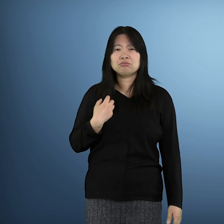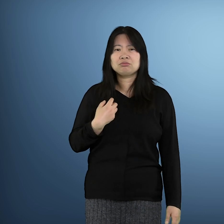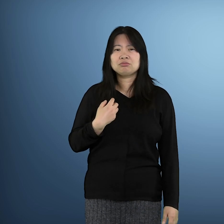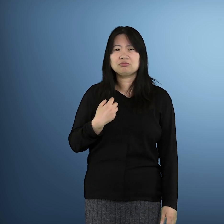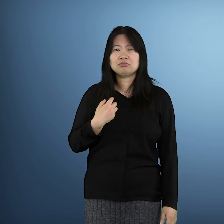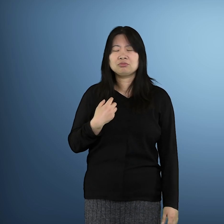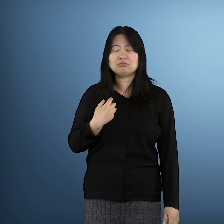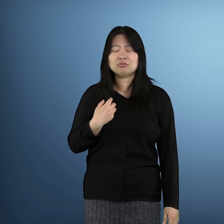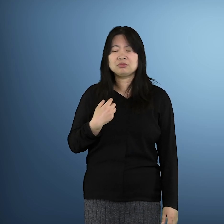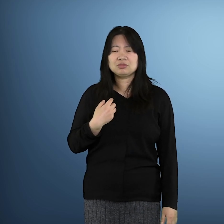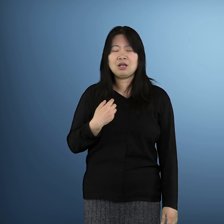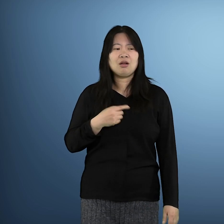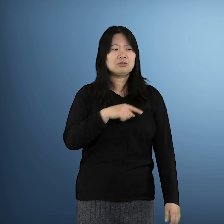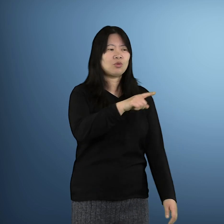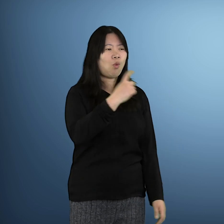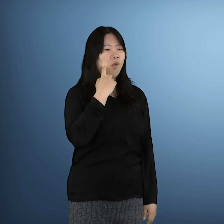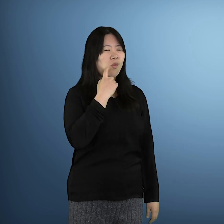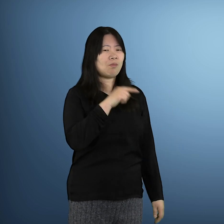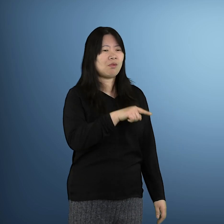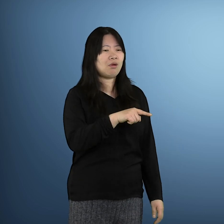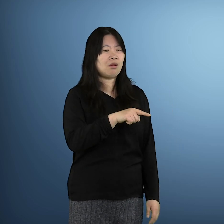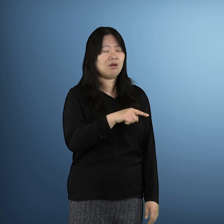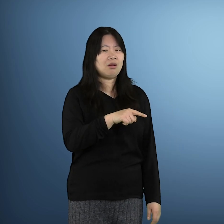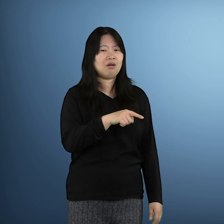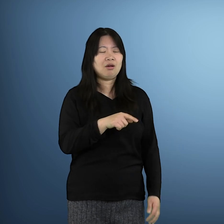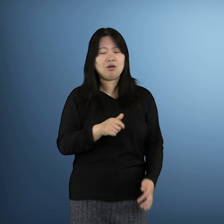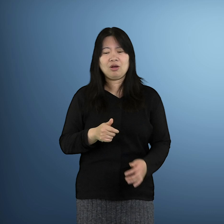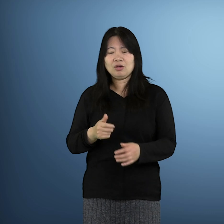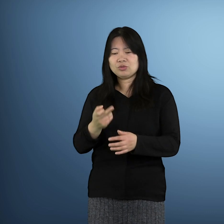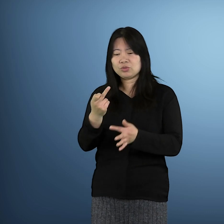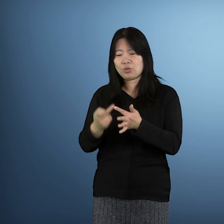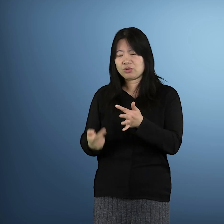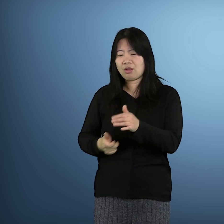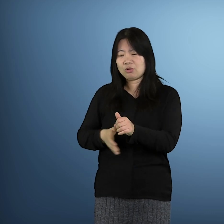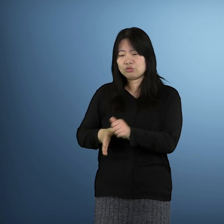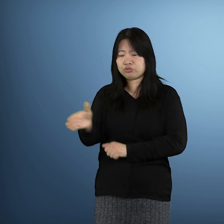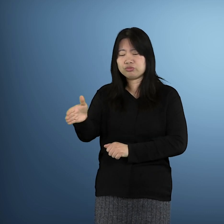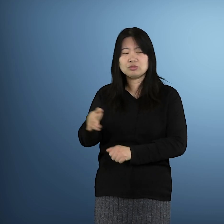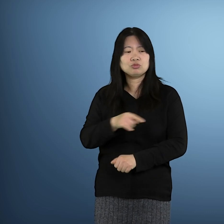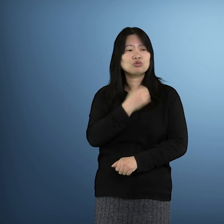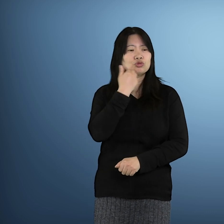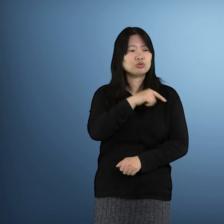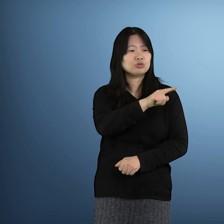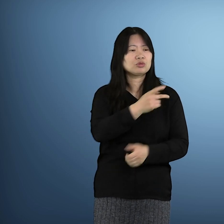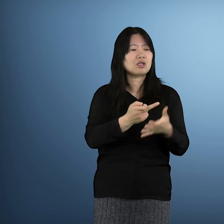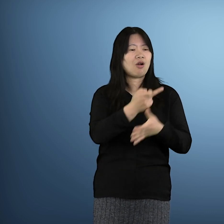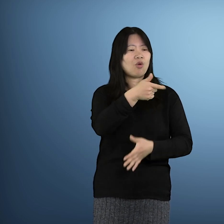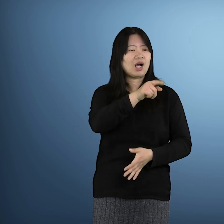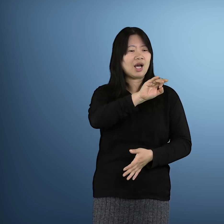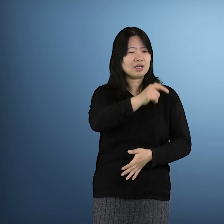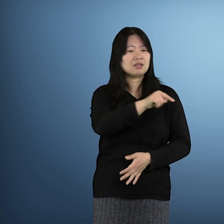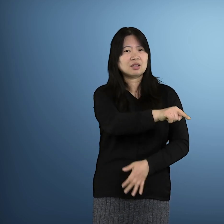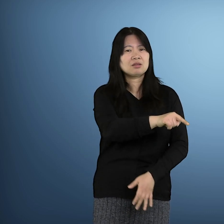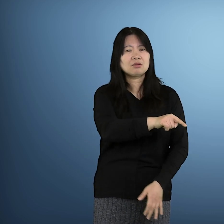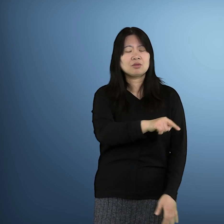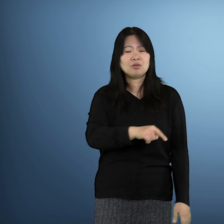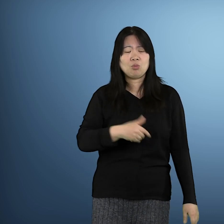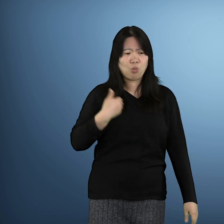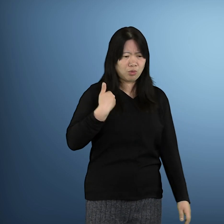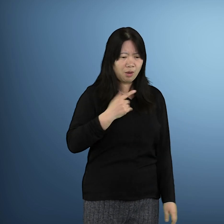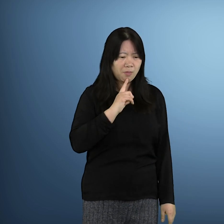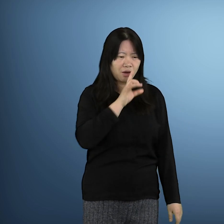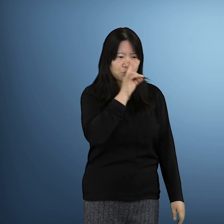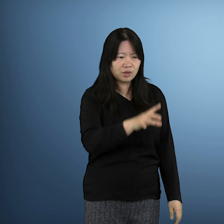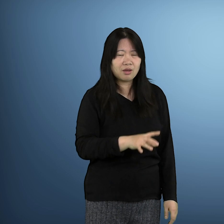자기가 죽였는데 왜 몰라요? 그리고 더 기막힌